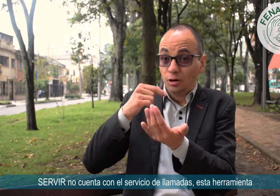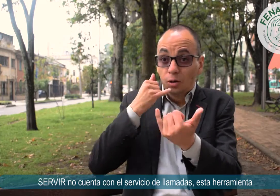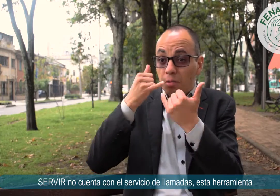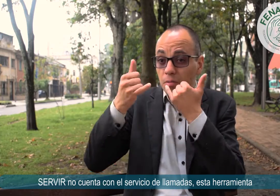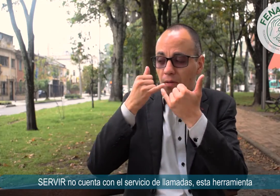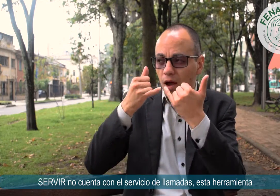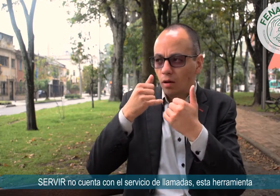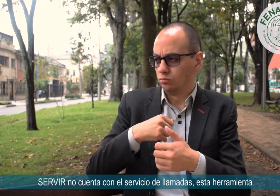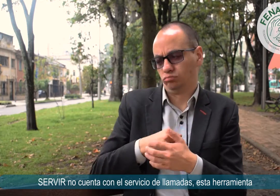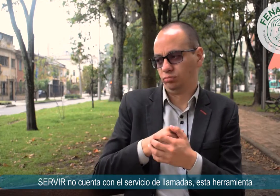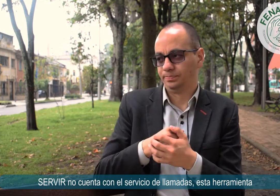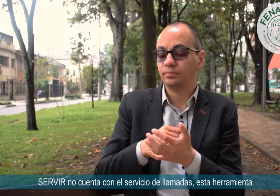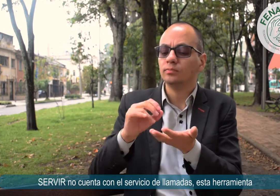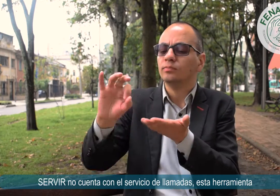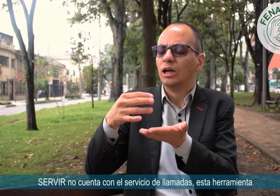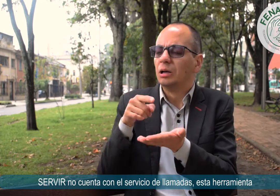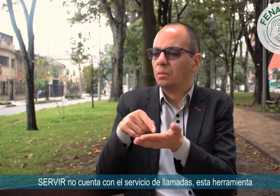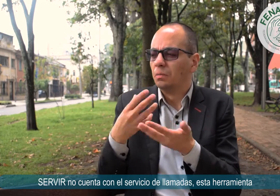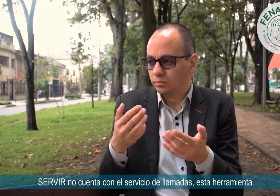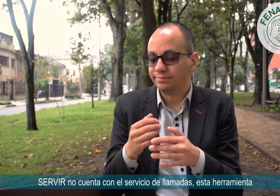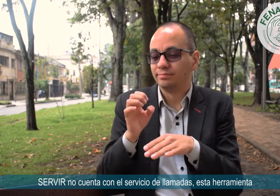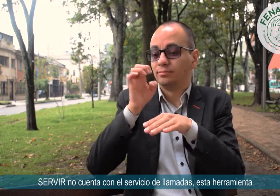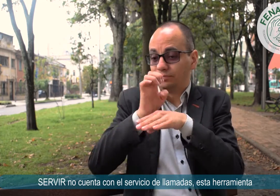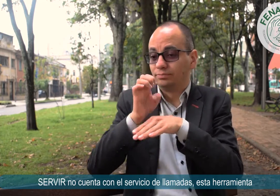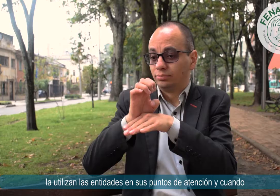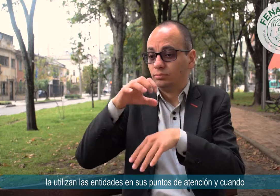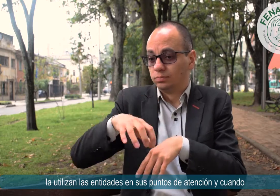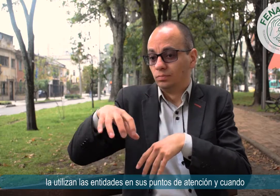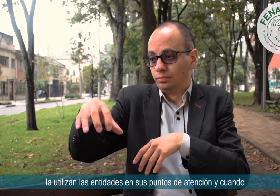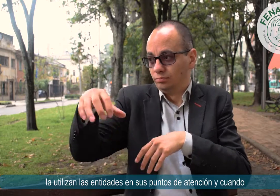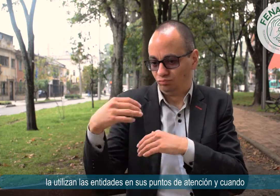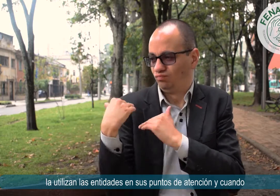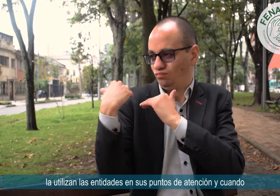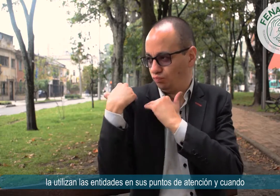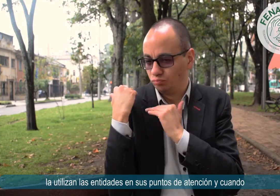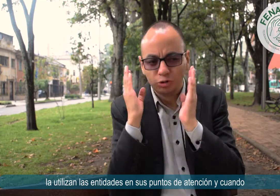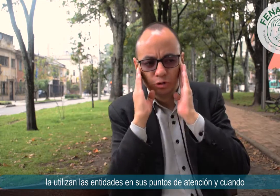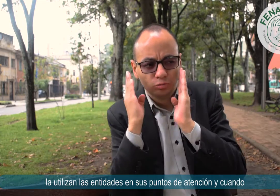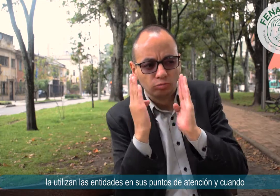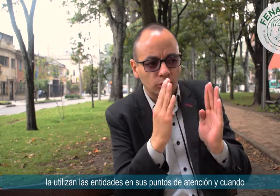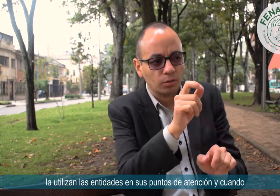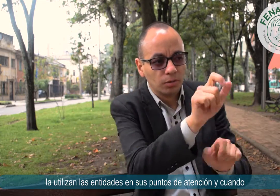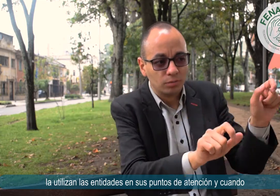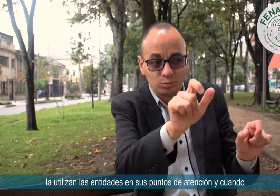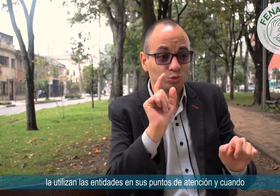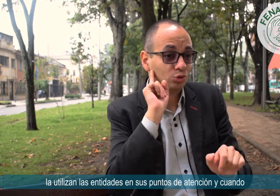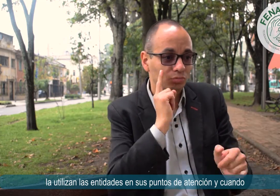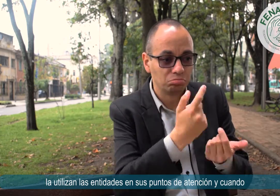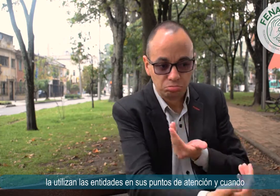Servir no cuenta con el servicio de llamadas Esta herramienta la utilizan las entidades en sus puntos de atención Y